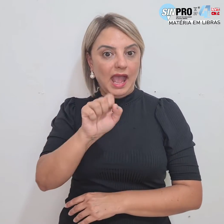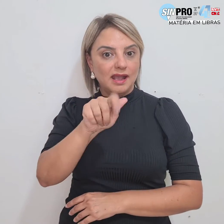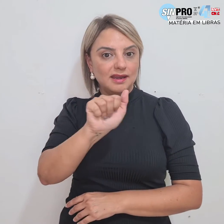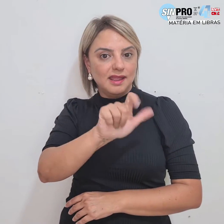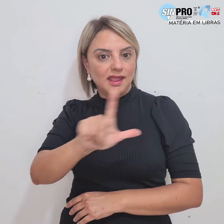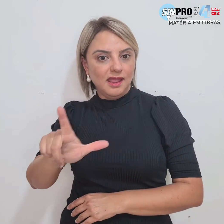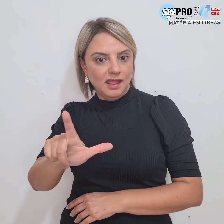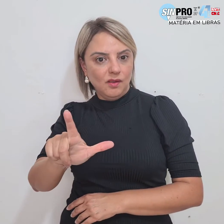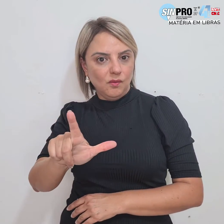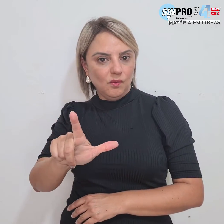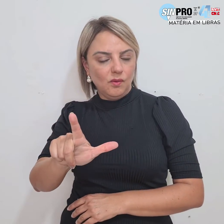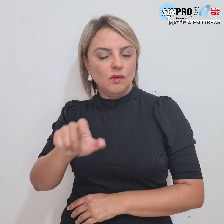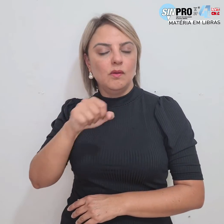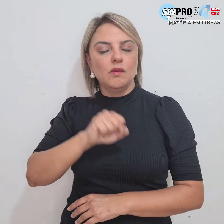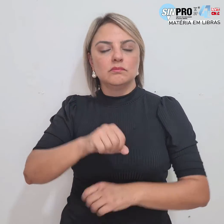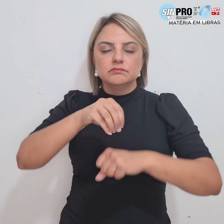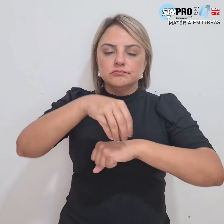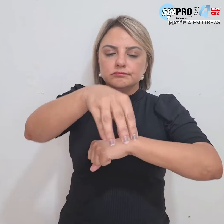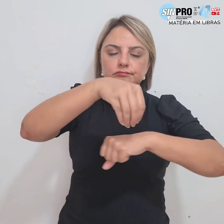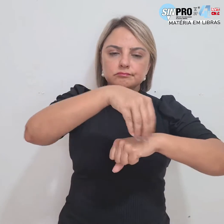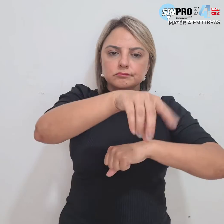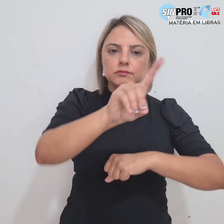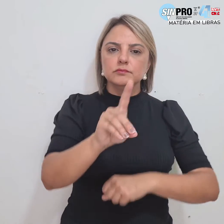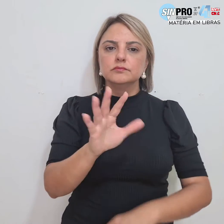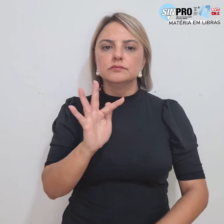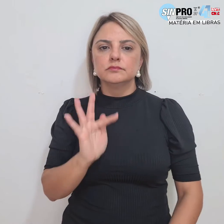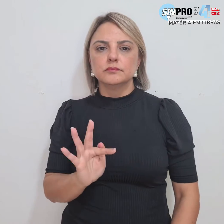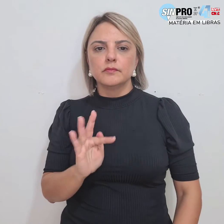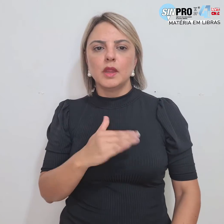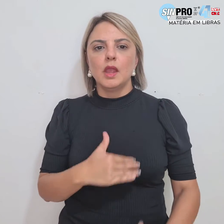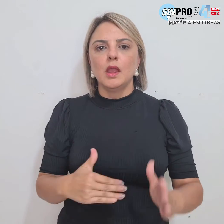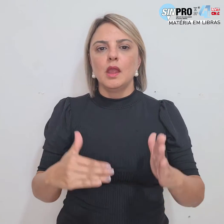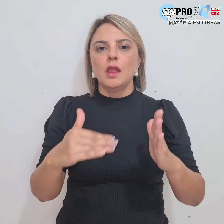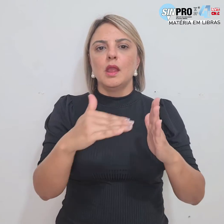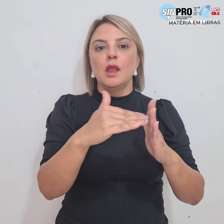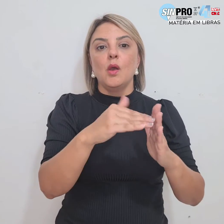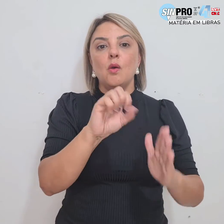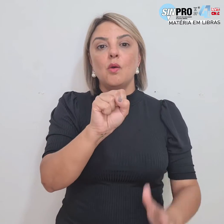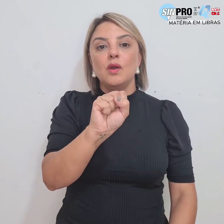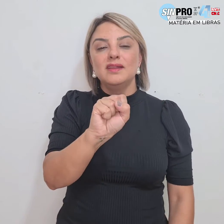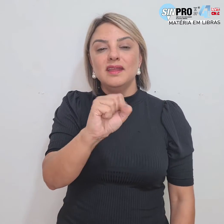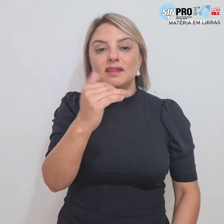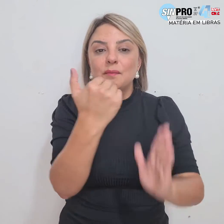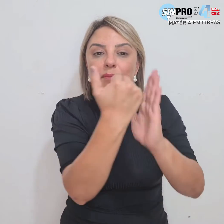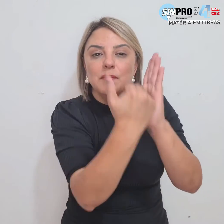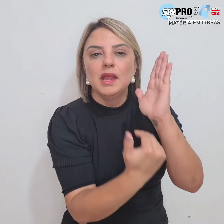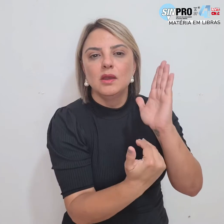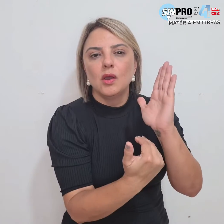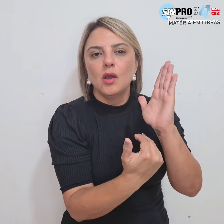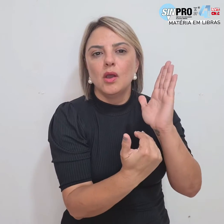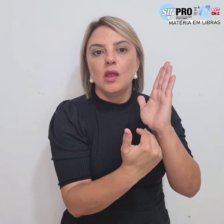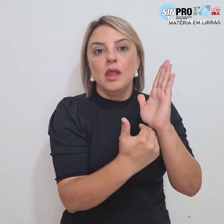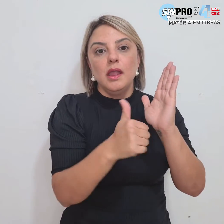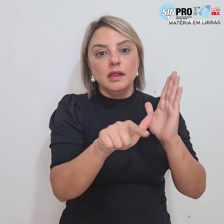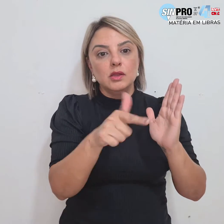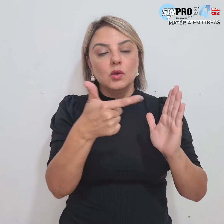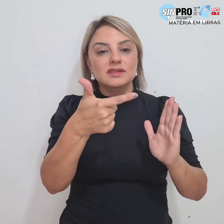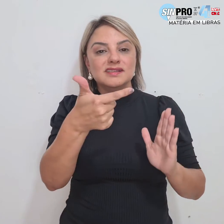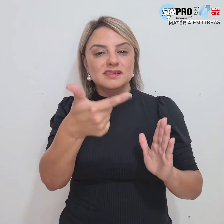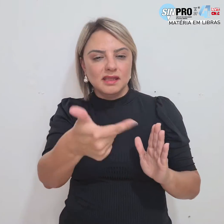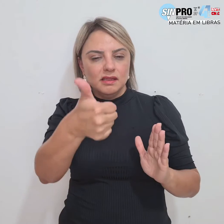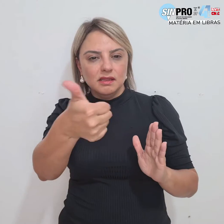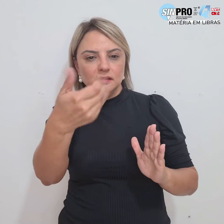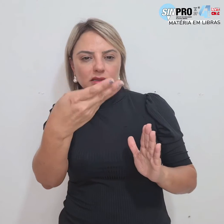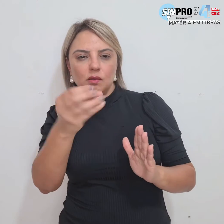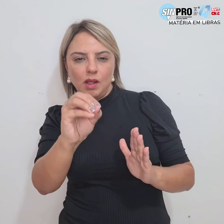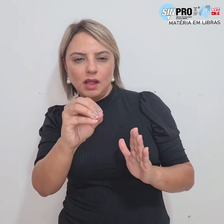ranking da ANEEL, para a tarifa convencional, a distribuidora do DF ocupa a 80ª menor entre 104